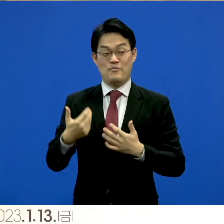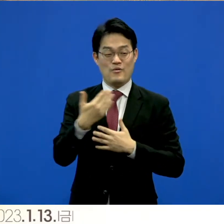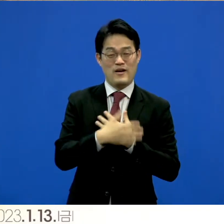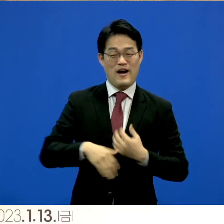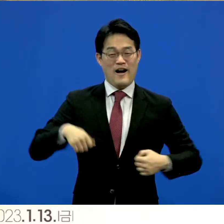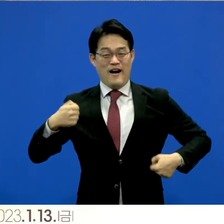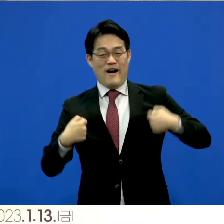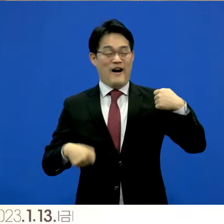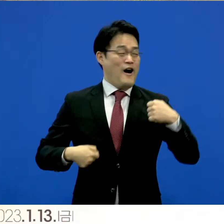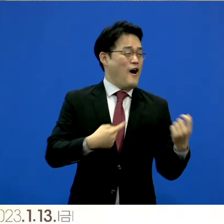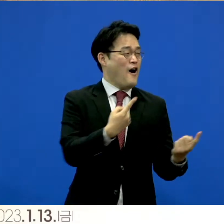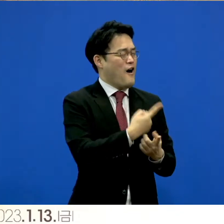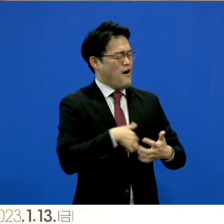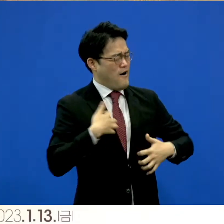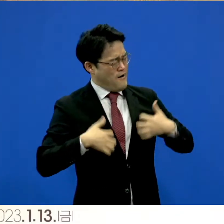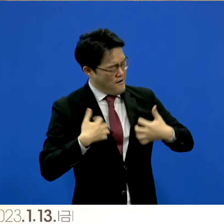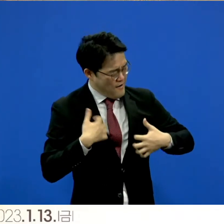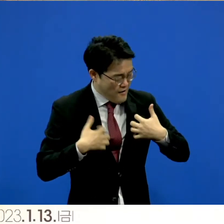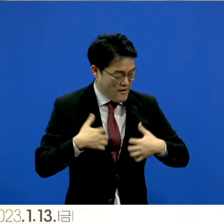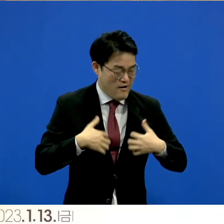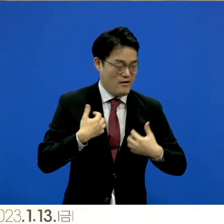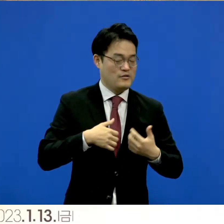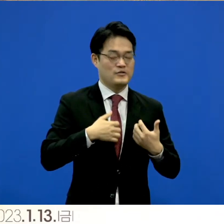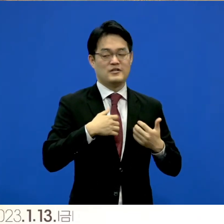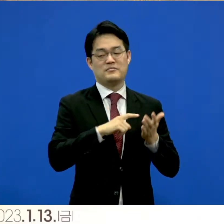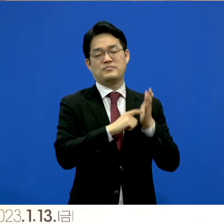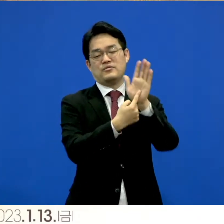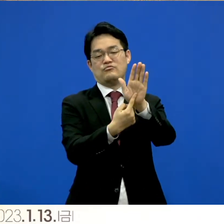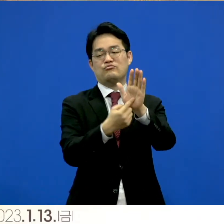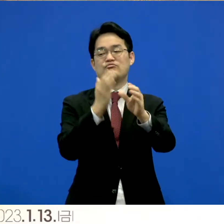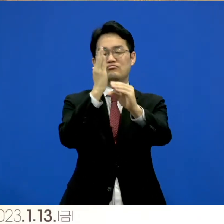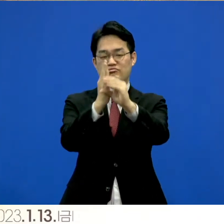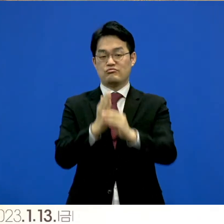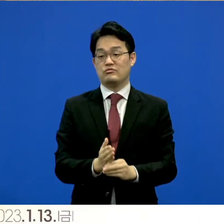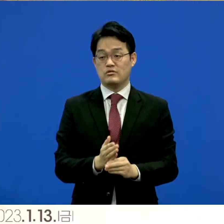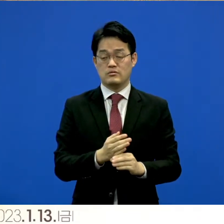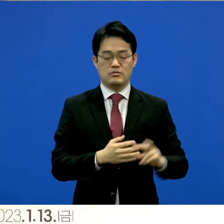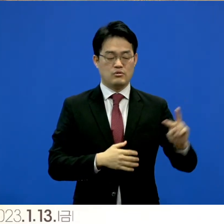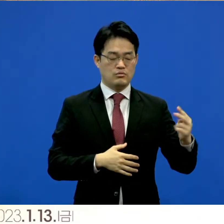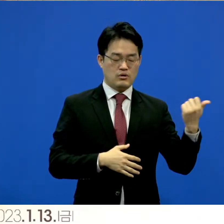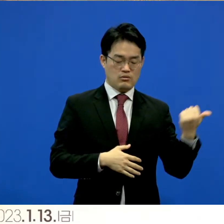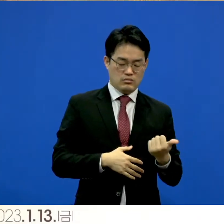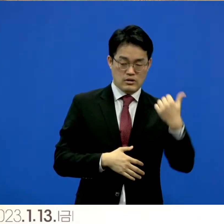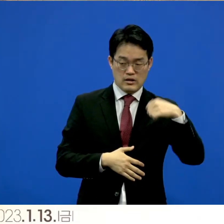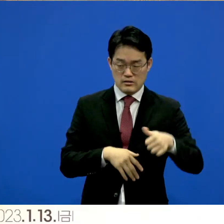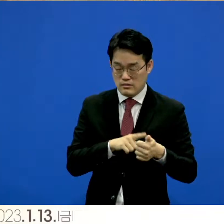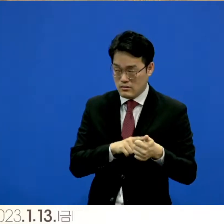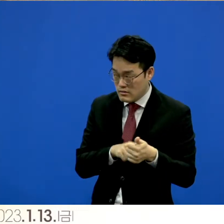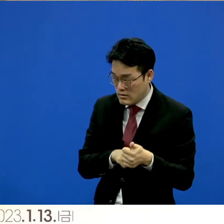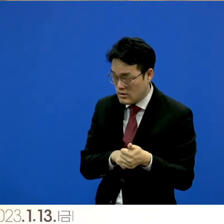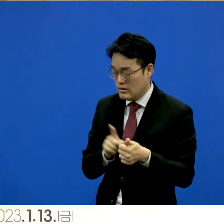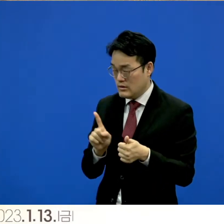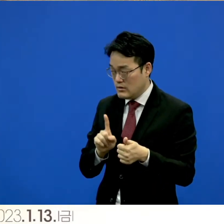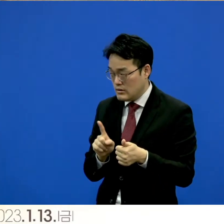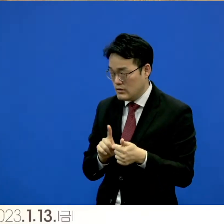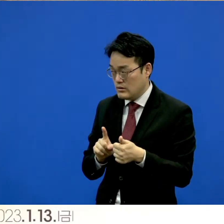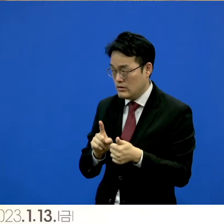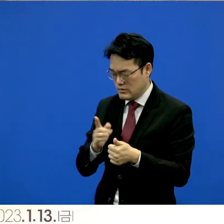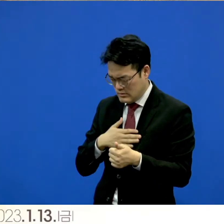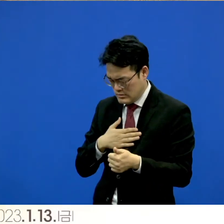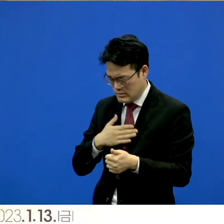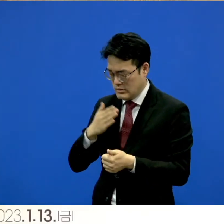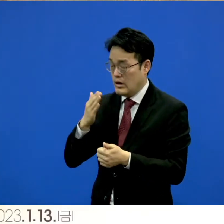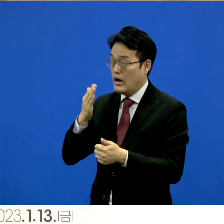온몸으로 그를 환대하고 있습니다. 자, 돌아온 아들의 고백은 진지했죠. 아버지와 하늘과 아버지께